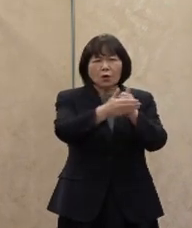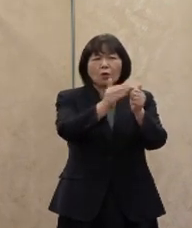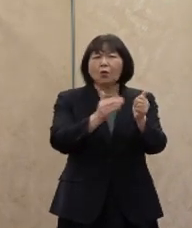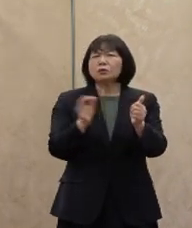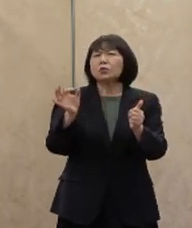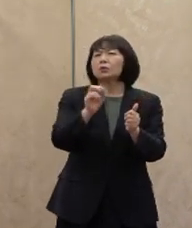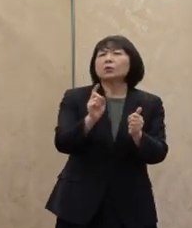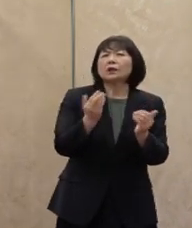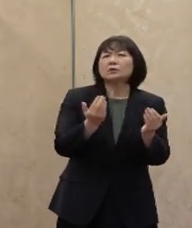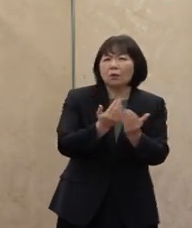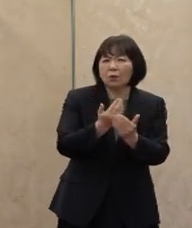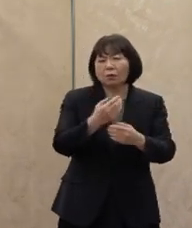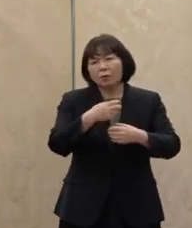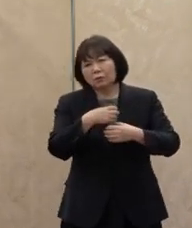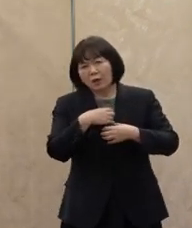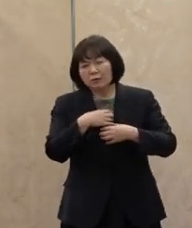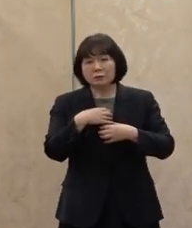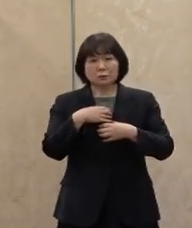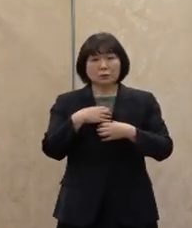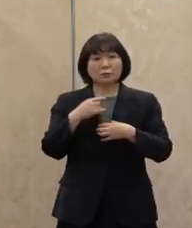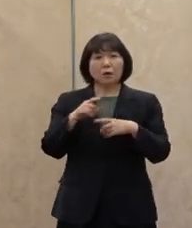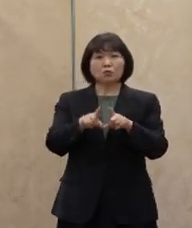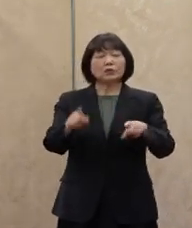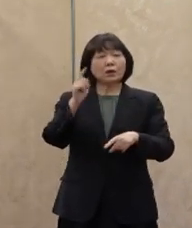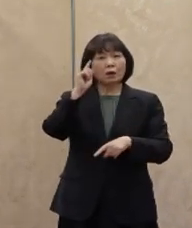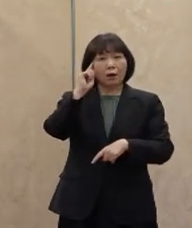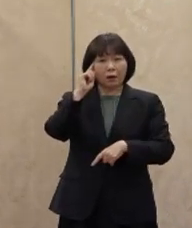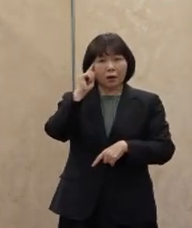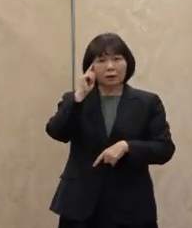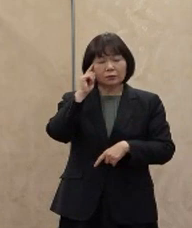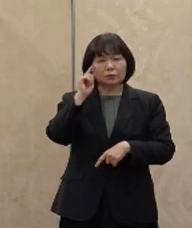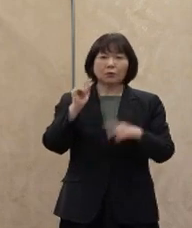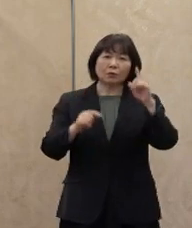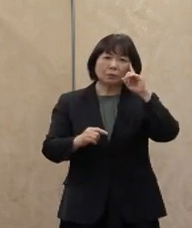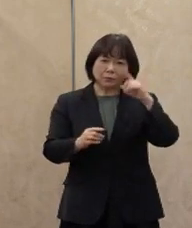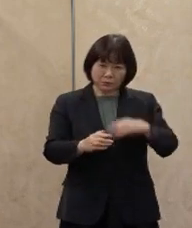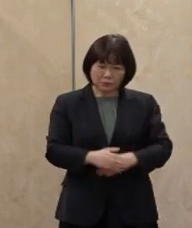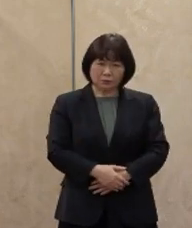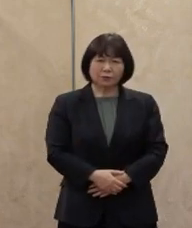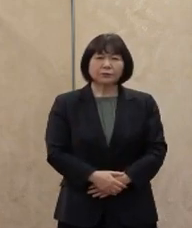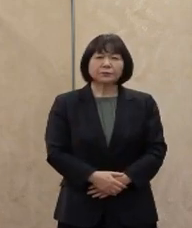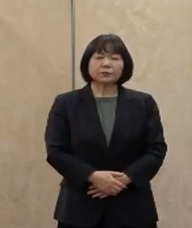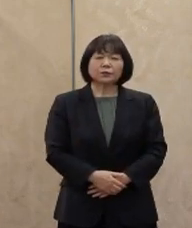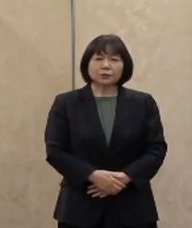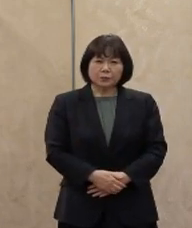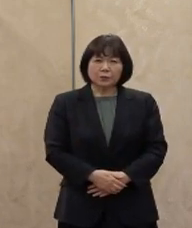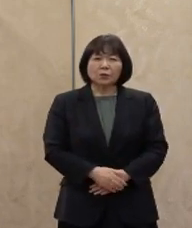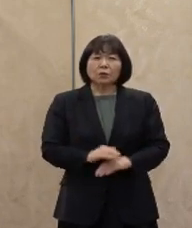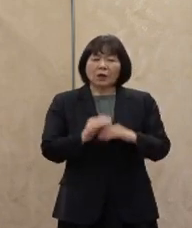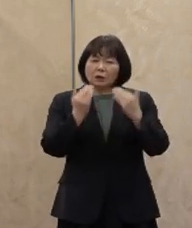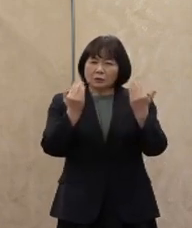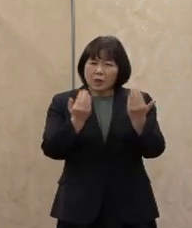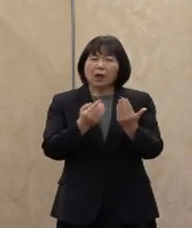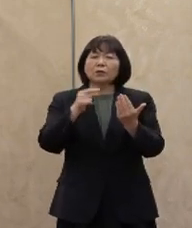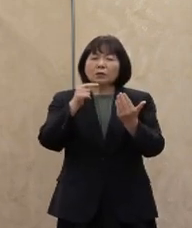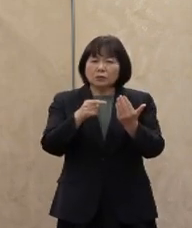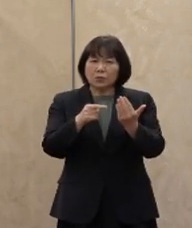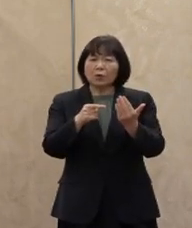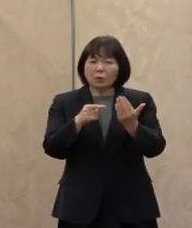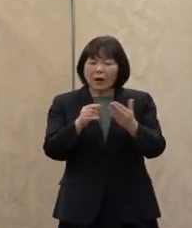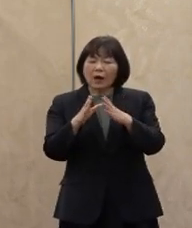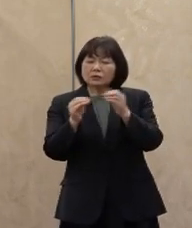どうなのっていうのは当然やっぱり考えたくなる分野でもあるけど、じゃあ実はそこのところはある程度この範囲で 見ます